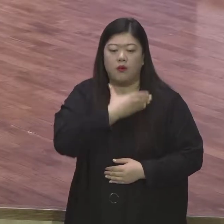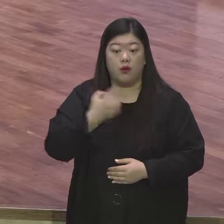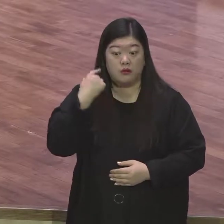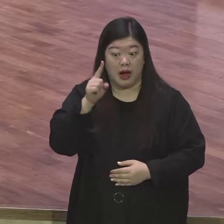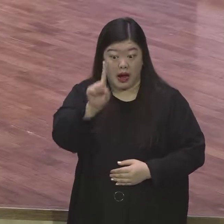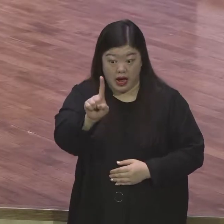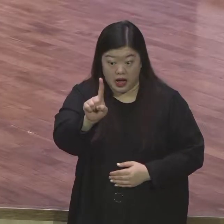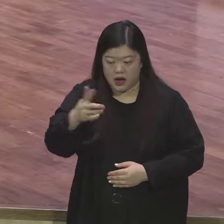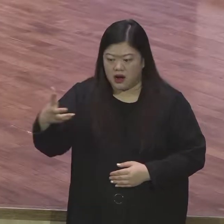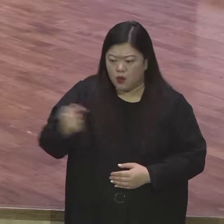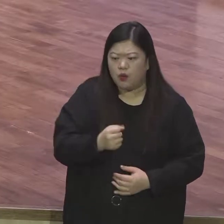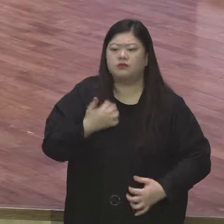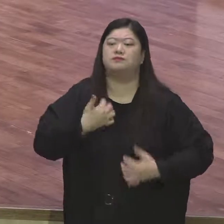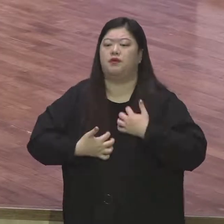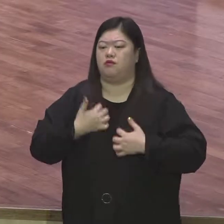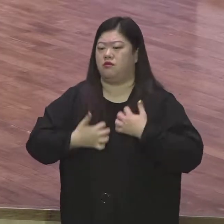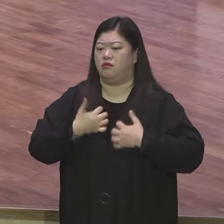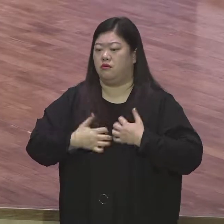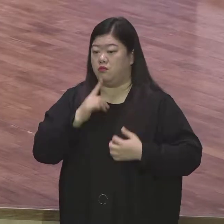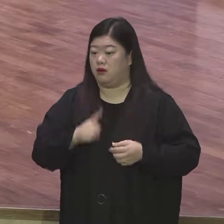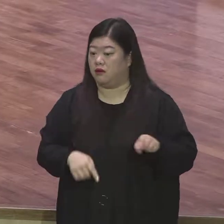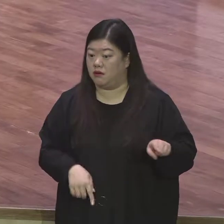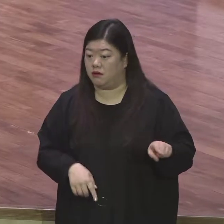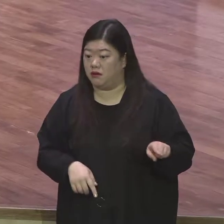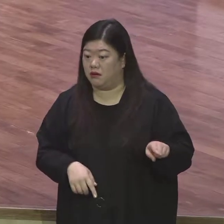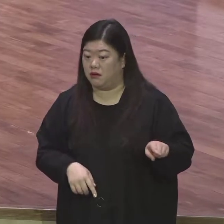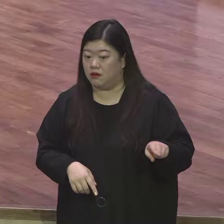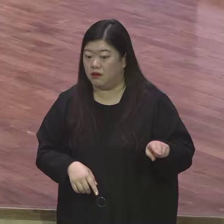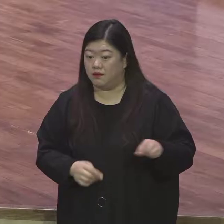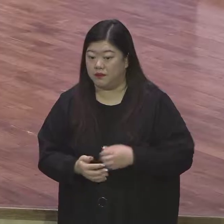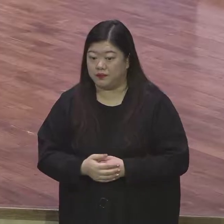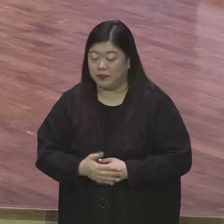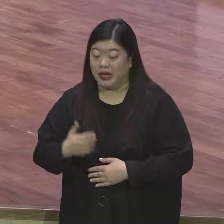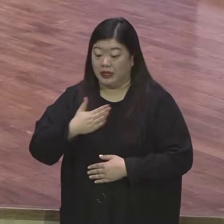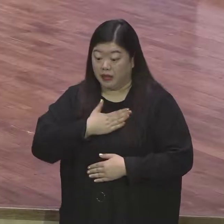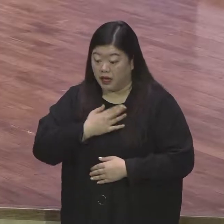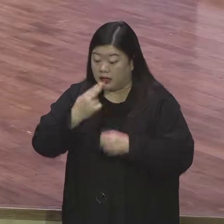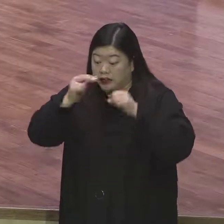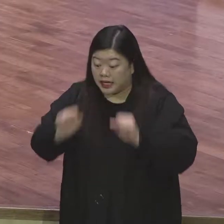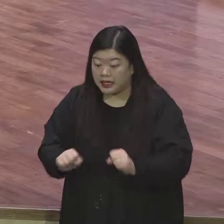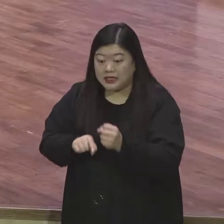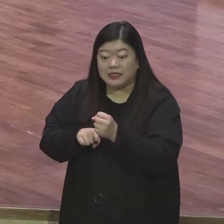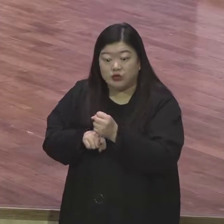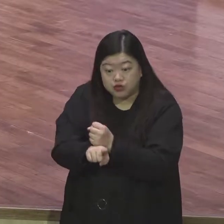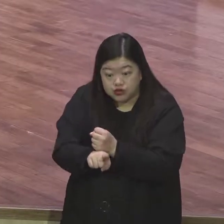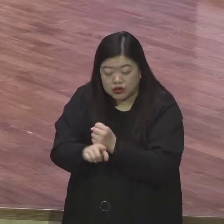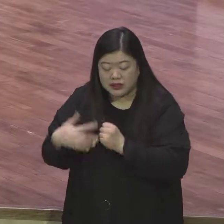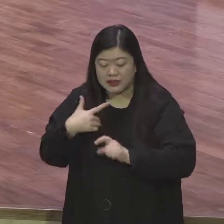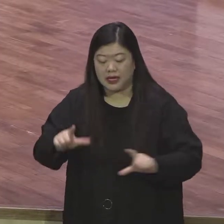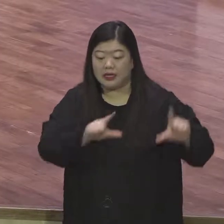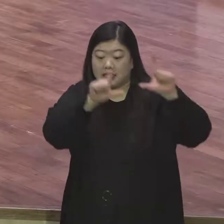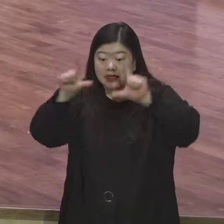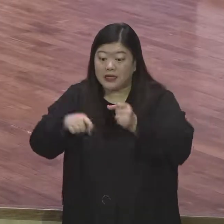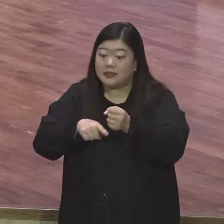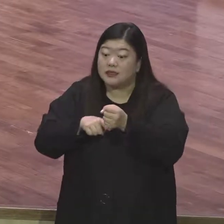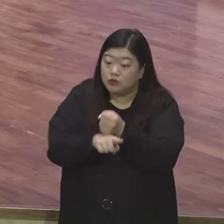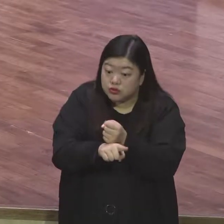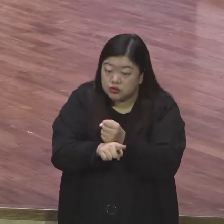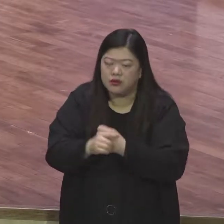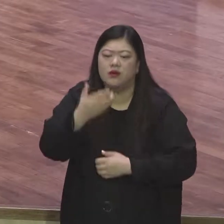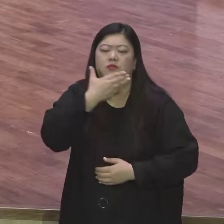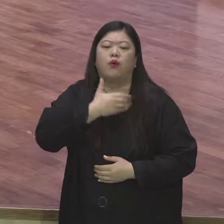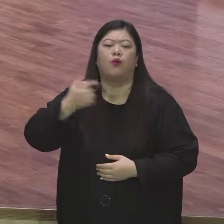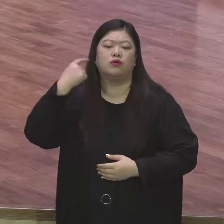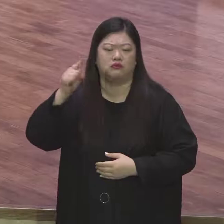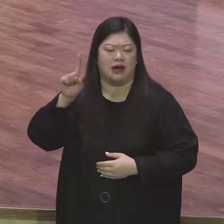주옵소서. 복음만이 이것이 내 삶의 이유, 내 존재의 이유가 되게 해달라고 고백할